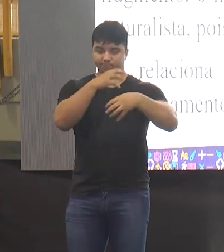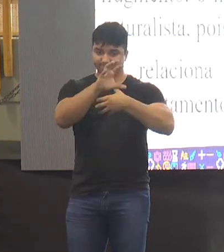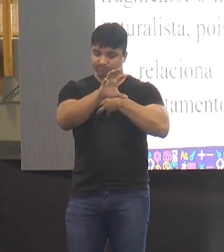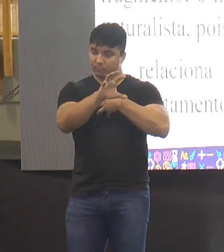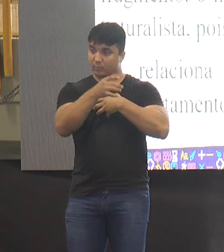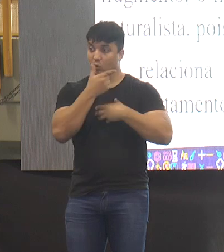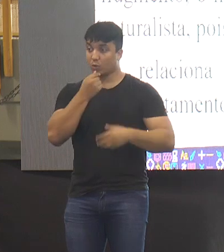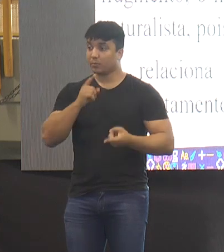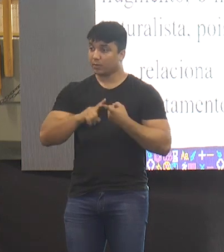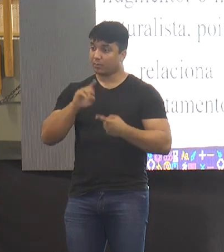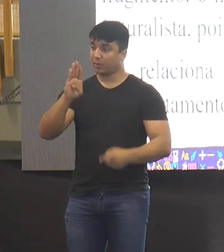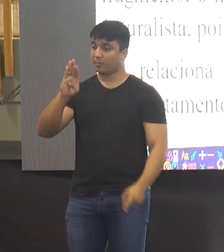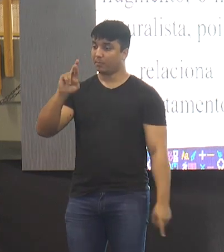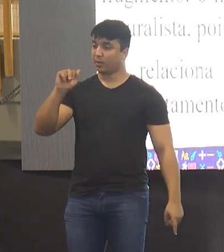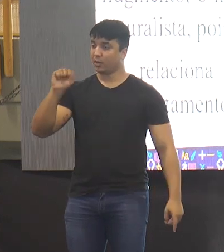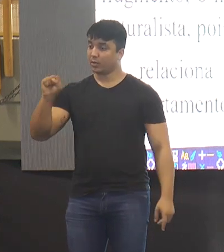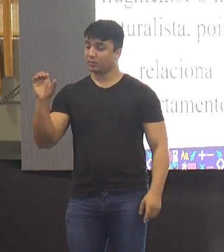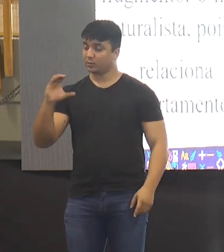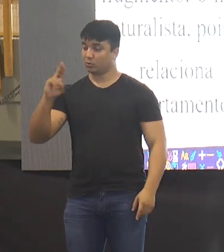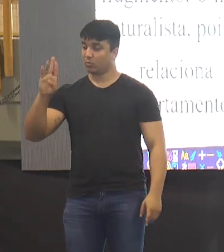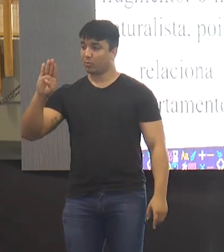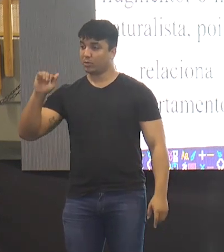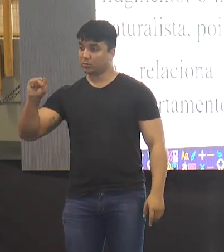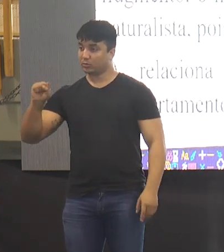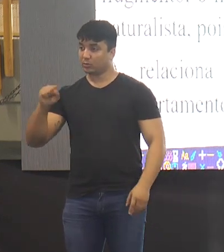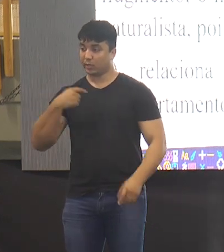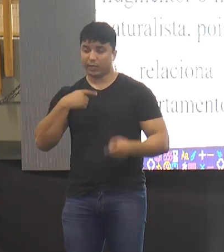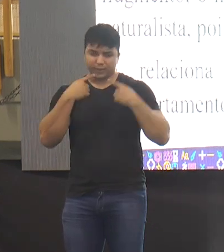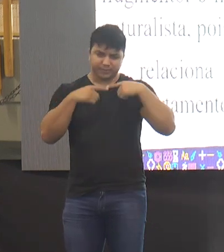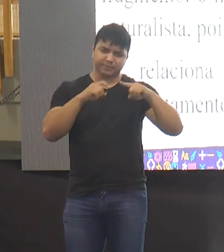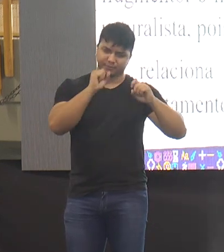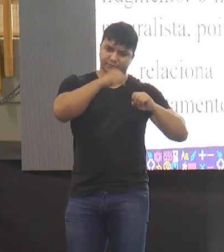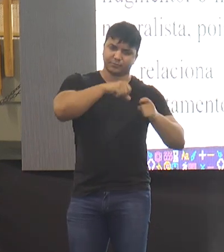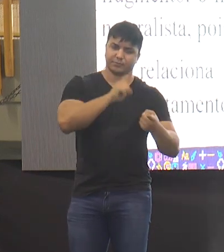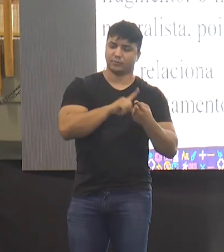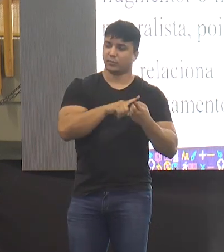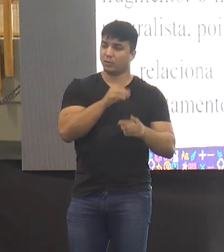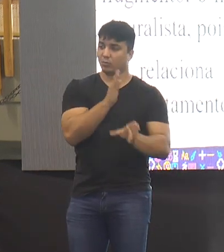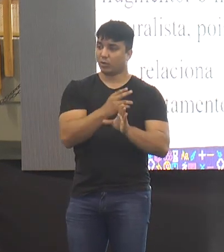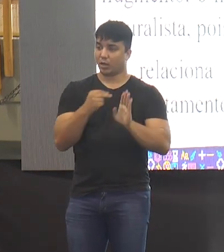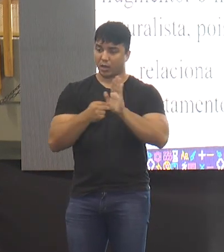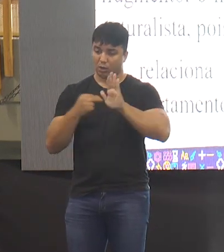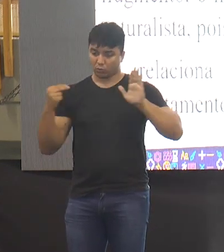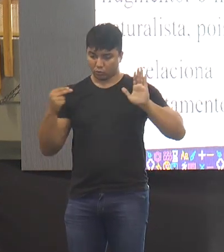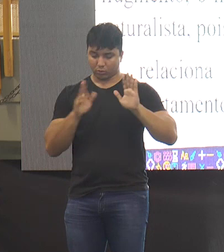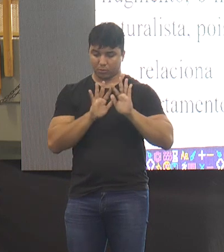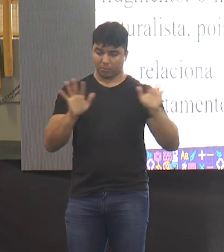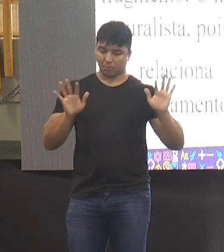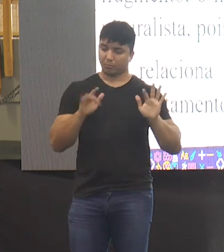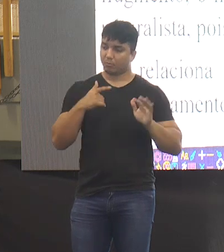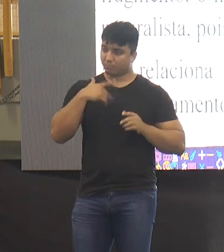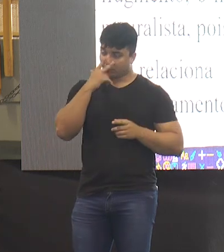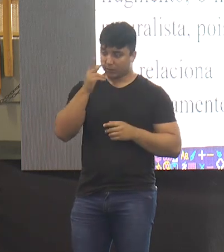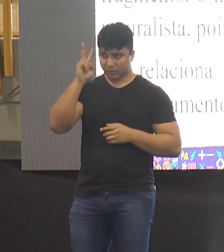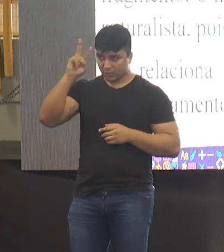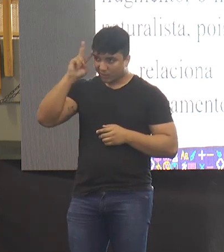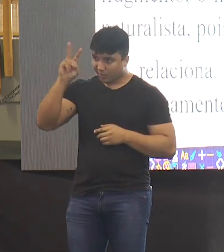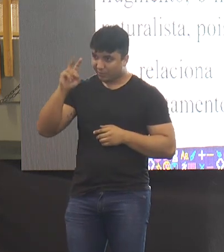O Brás Cubas, ele não faz uma crítica à burguesia, ele até faz, porque ele é um autor defunto. Lembra dessa